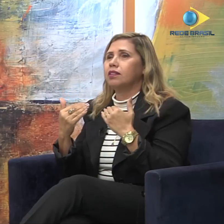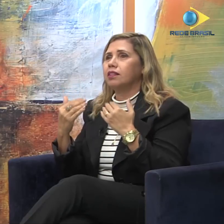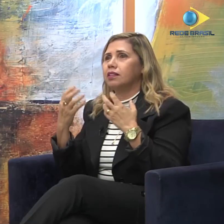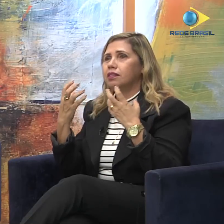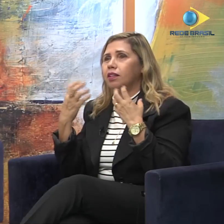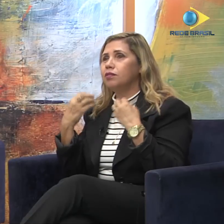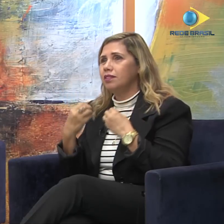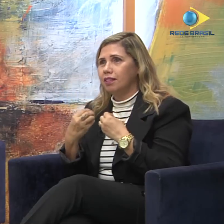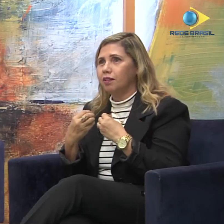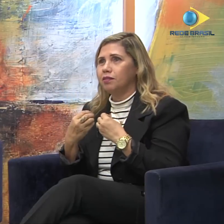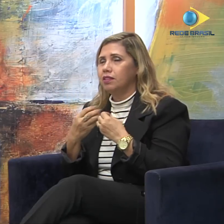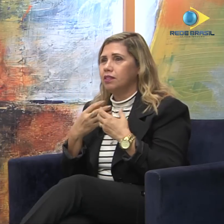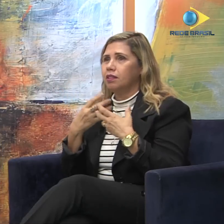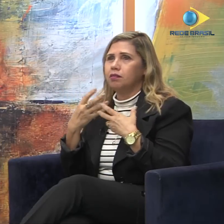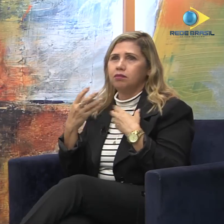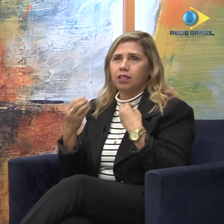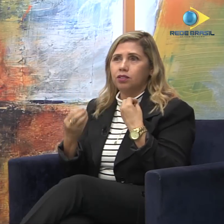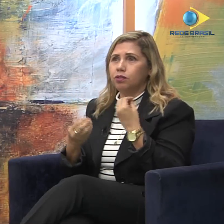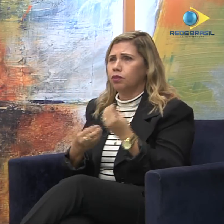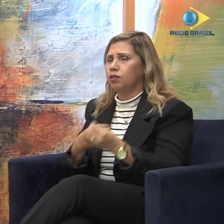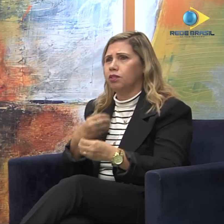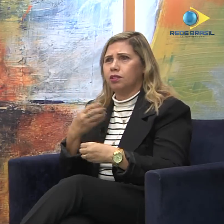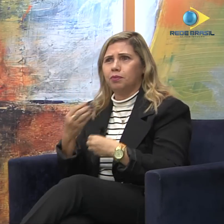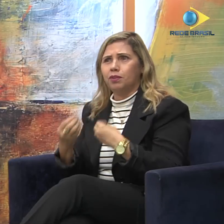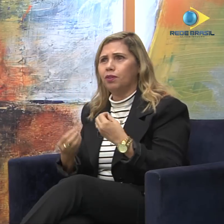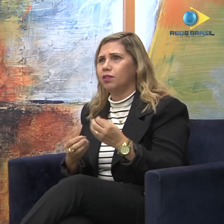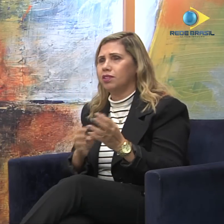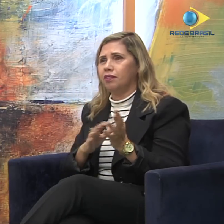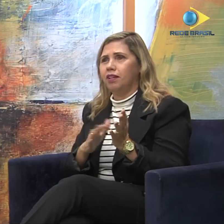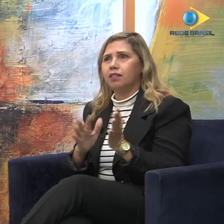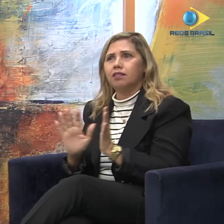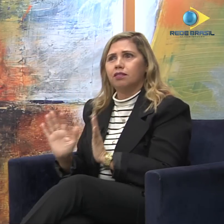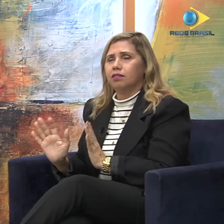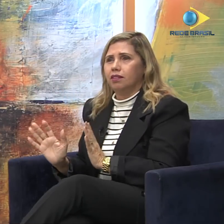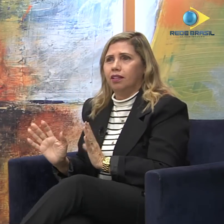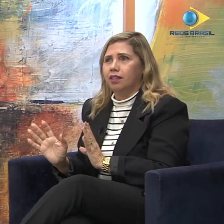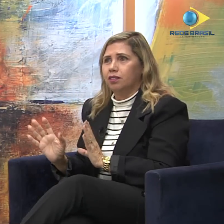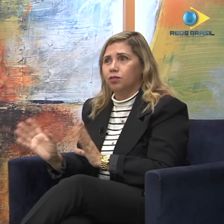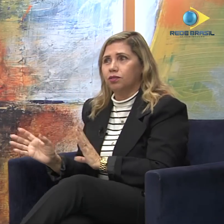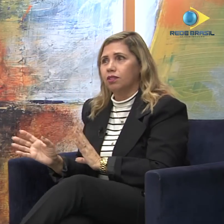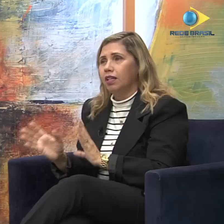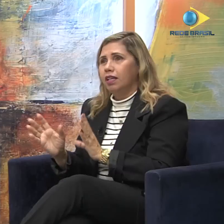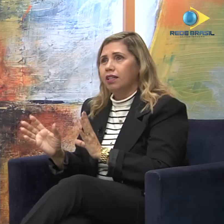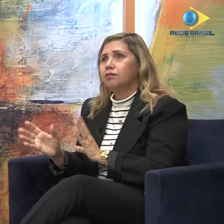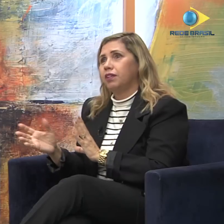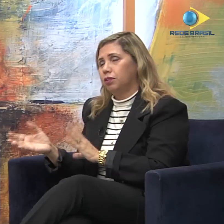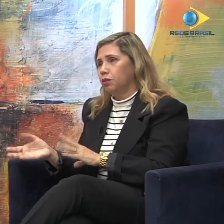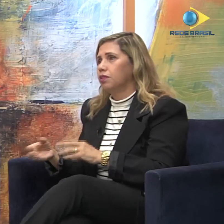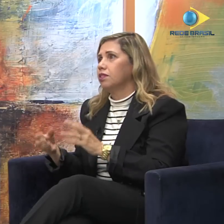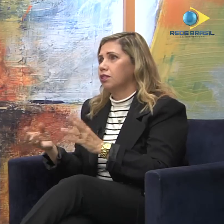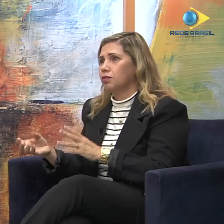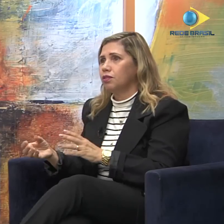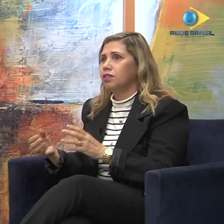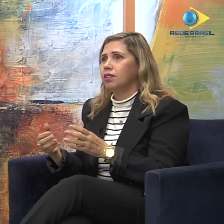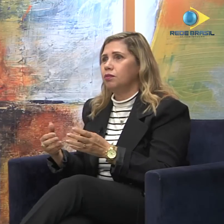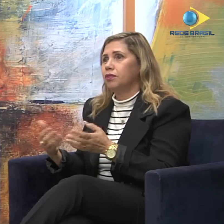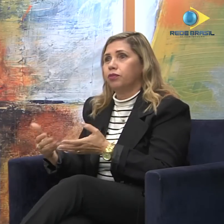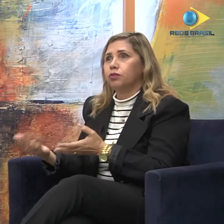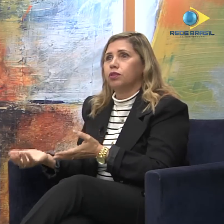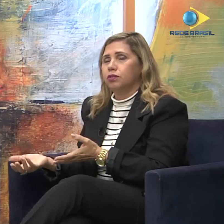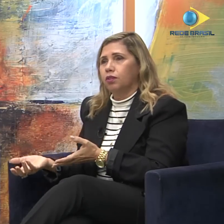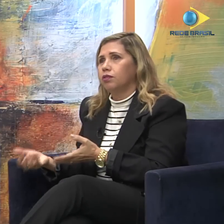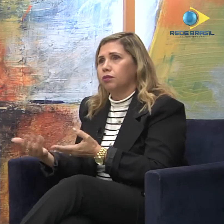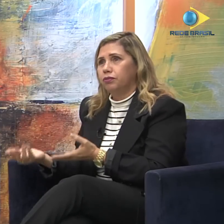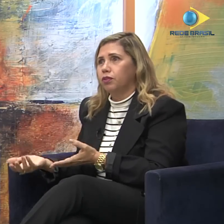questão da audição. Então, questão neurológica, psicológica, vários questões... Fatores, né? Fatores, questões que